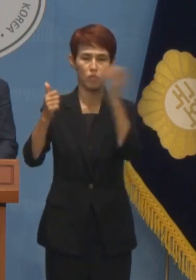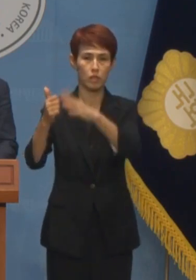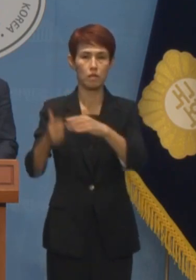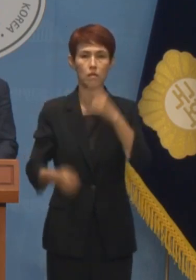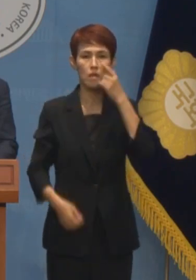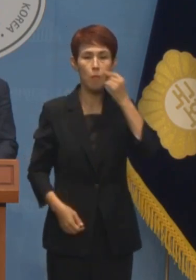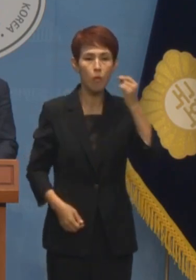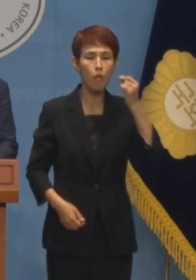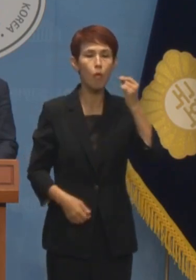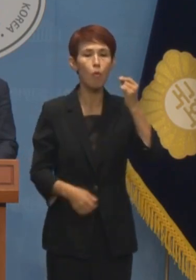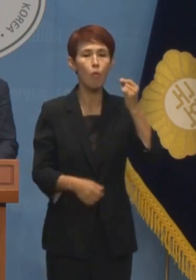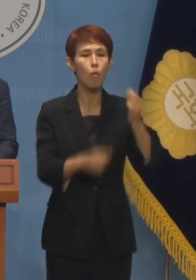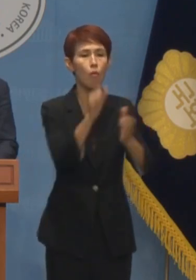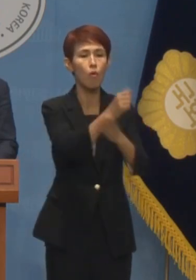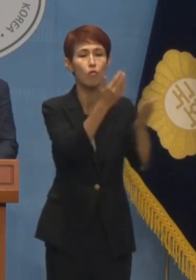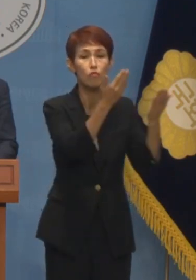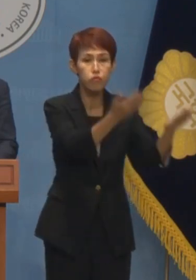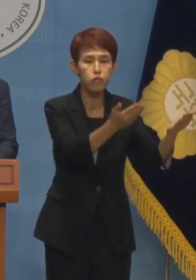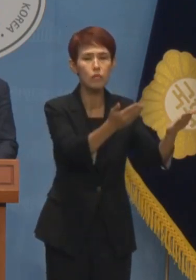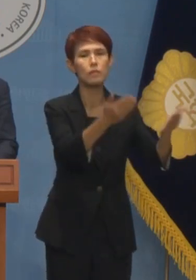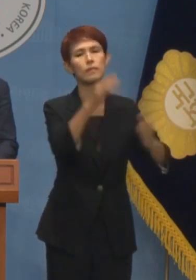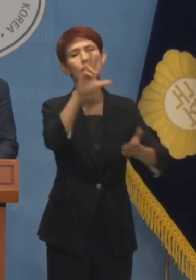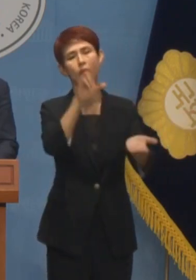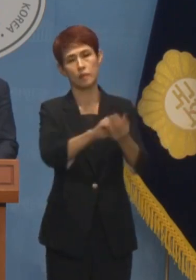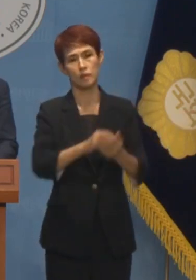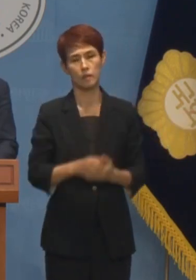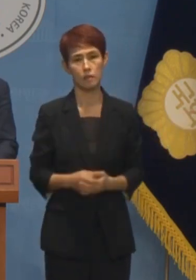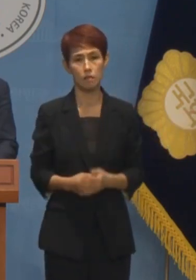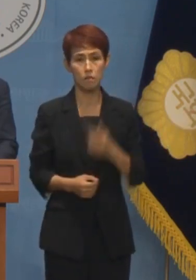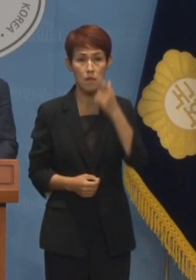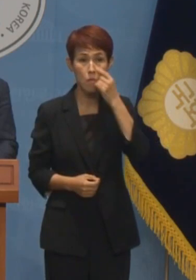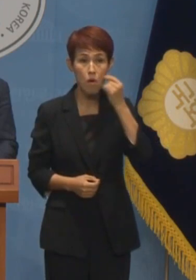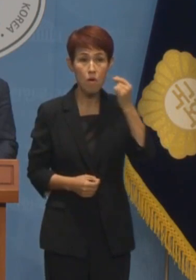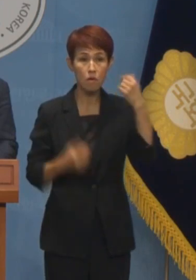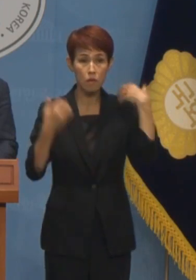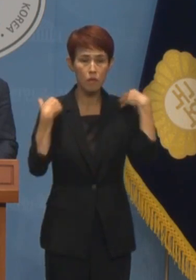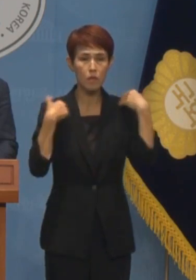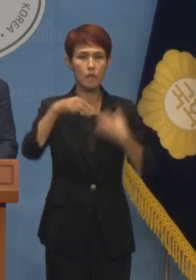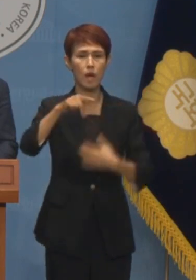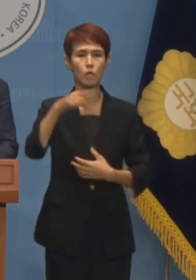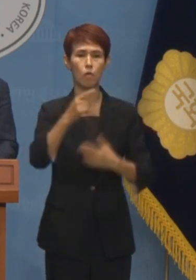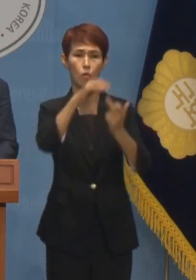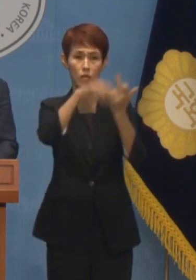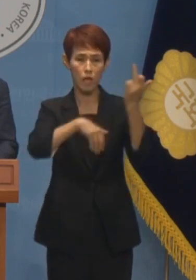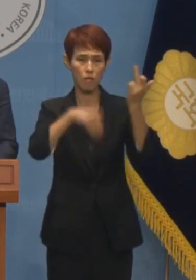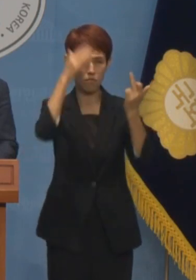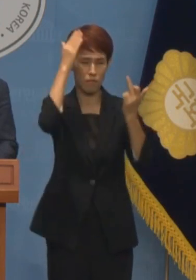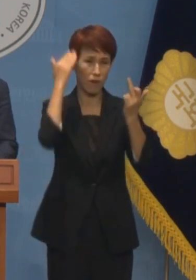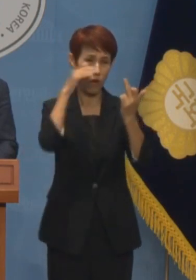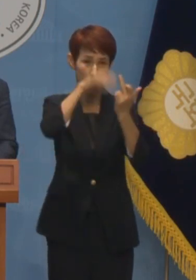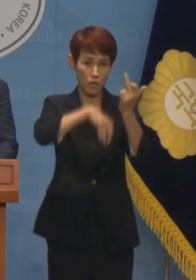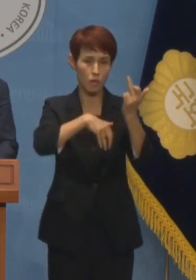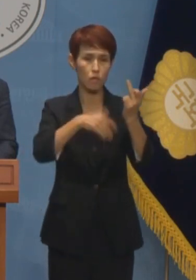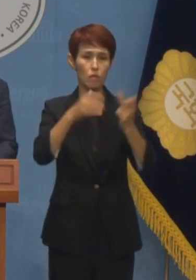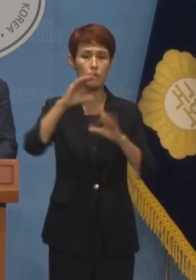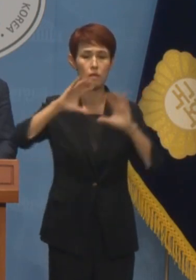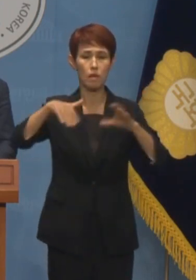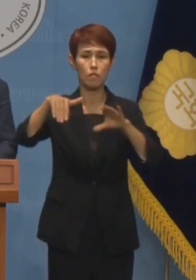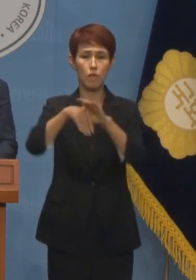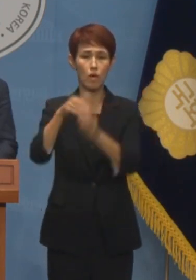월권을 자행한 것도 모자라 일본 정부의 사도광산 유네스코 등재마저 찬성하고 말았습니다.